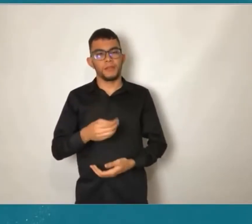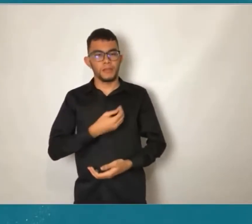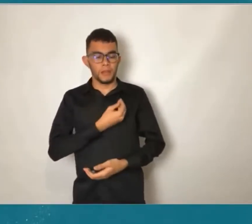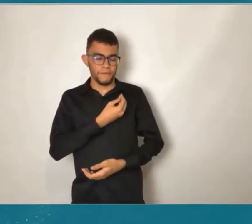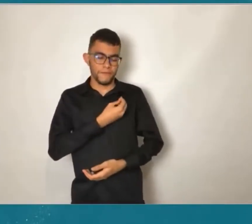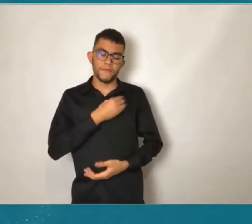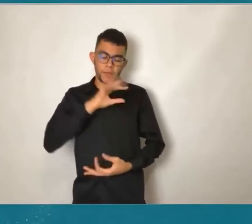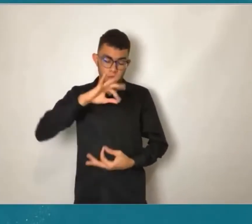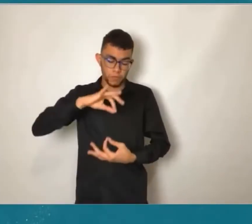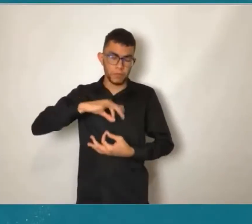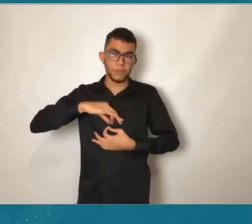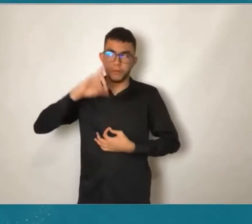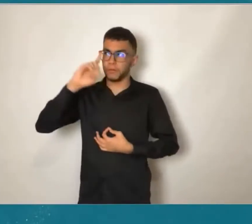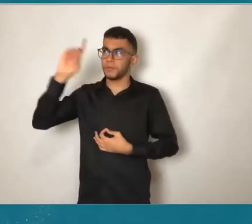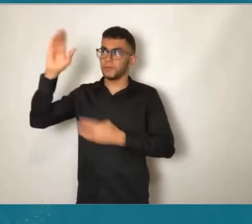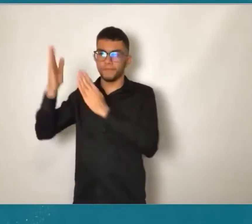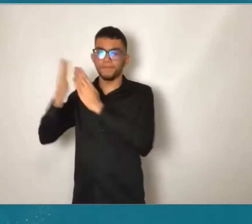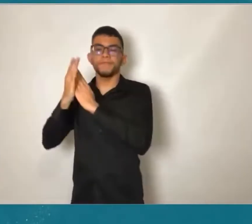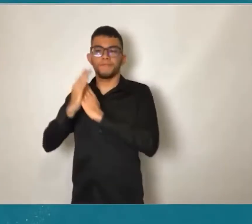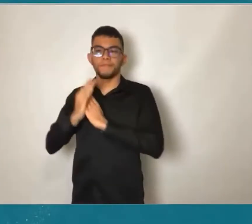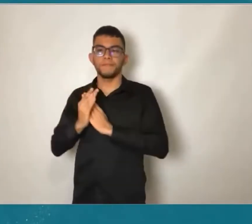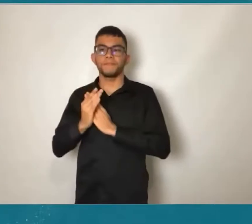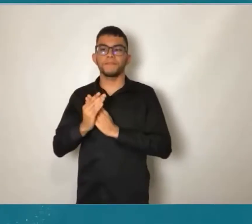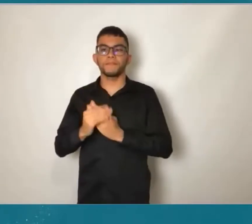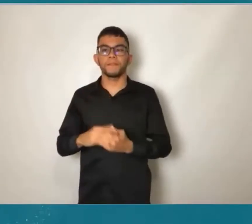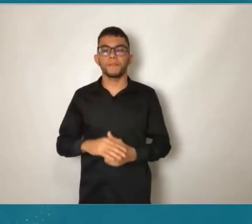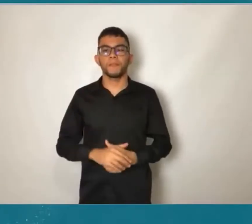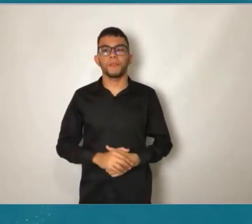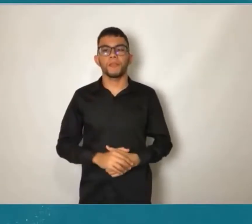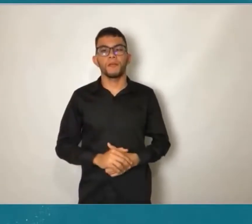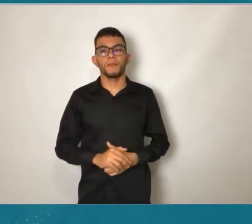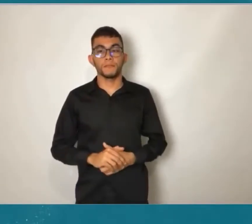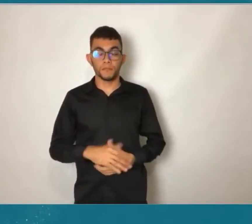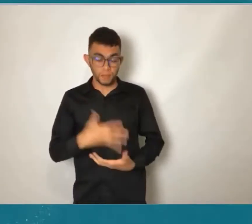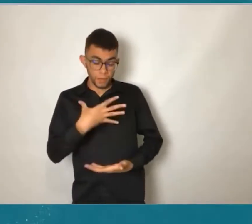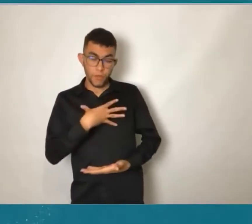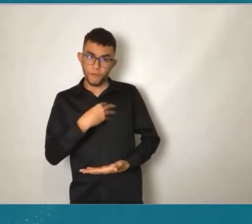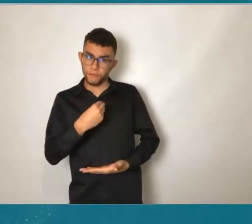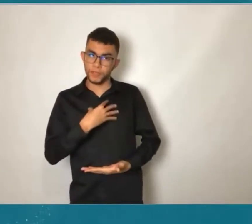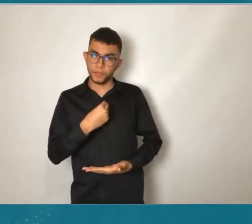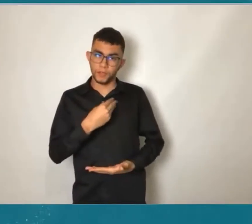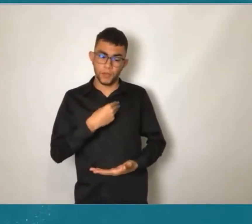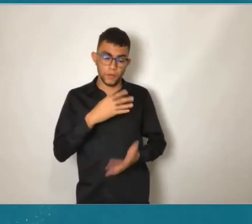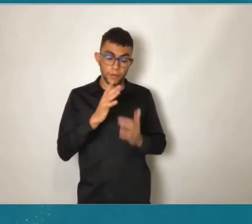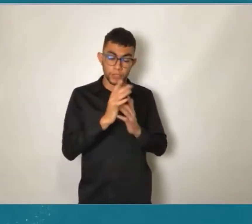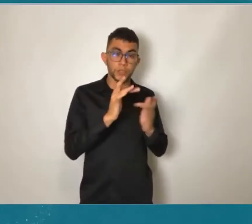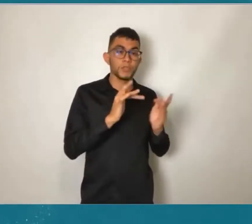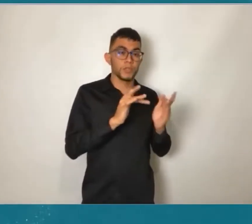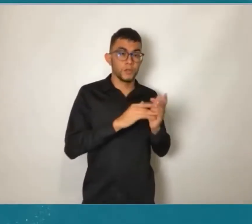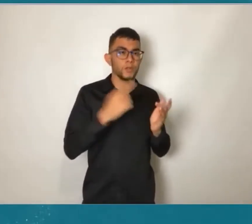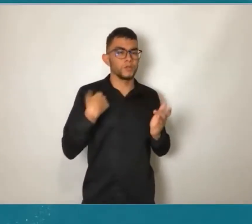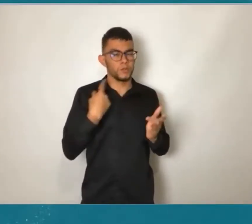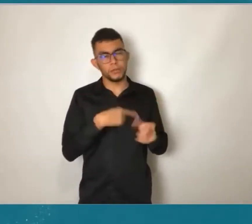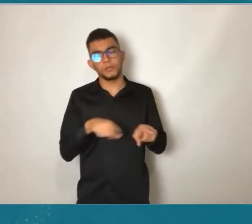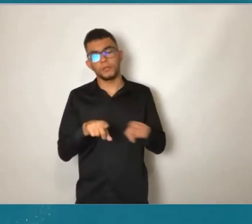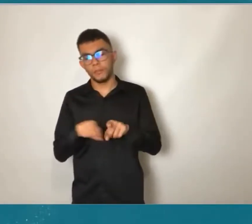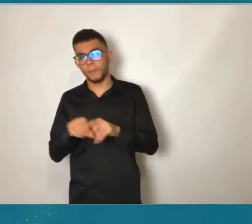alma. Bemote e Leviatã estão na minha alma. Eu preciso